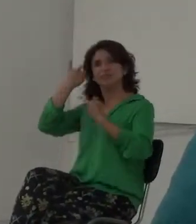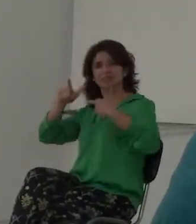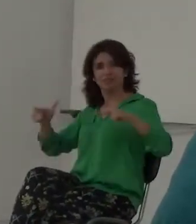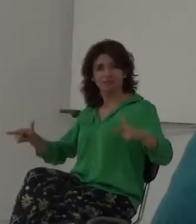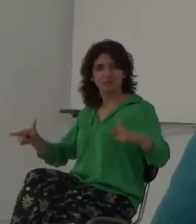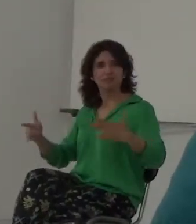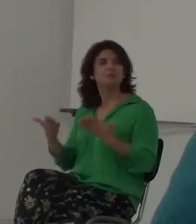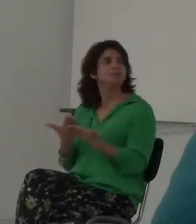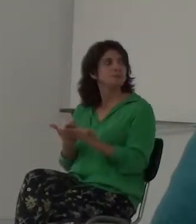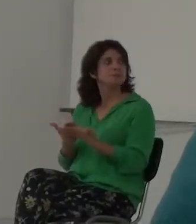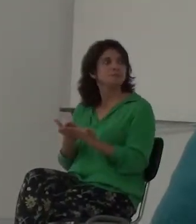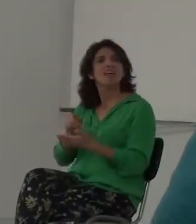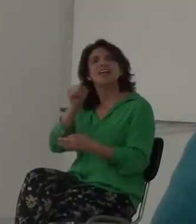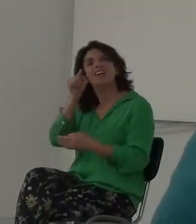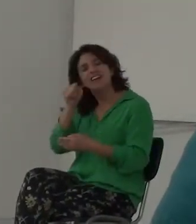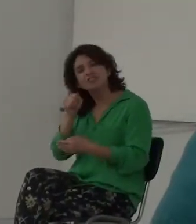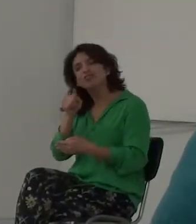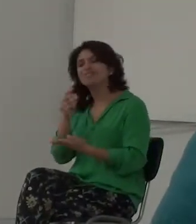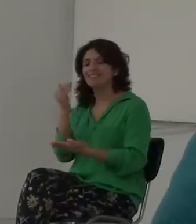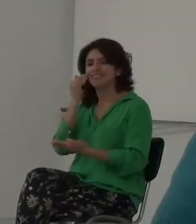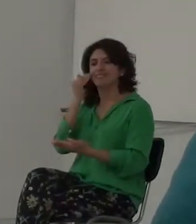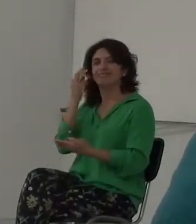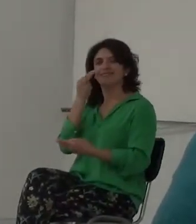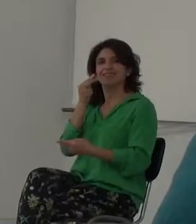que tenemos que considerar.